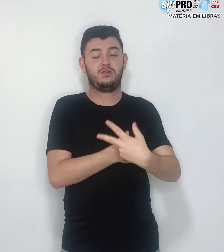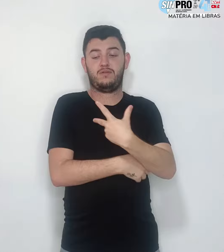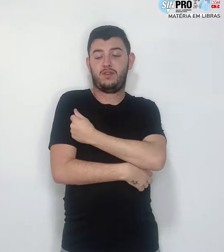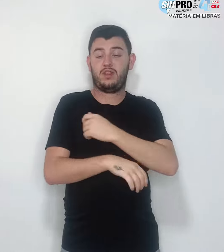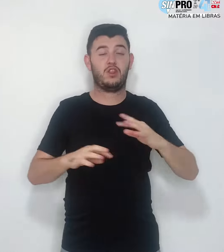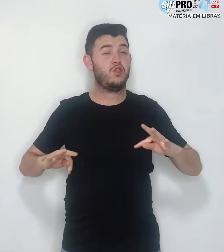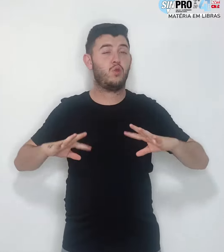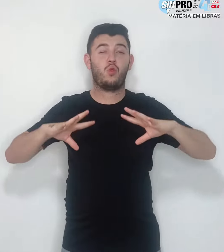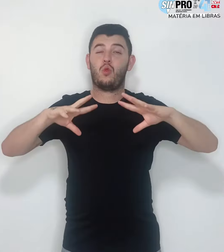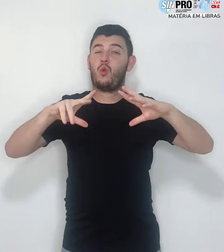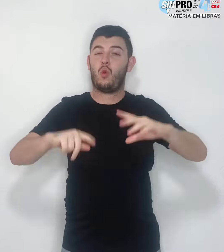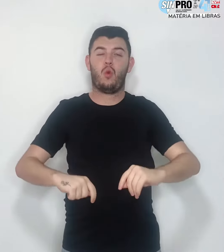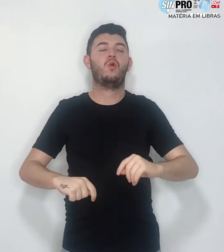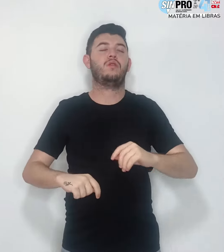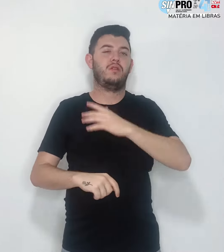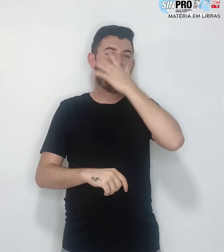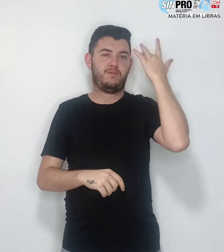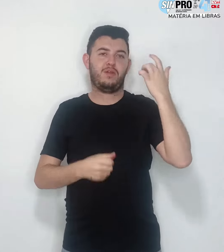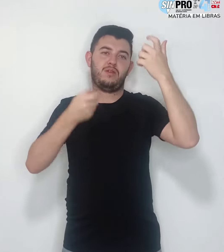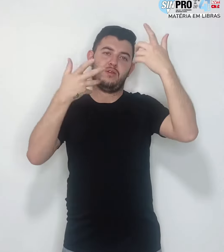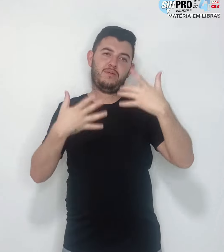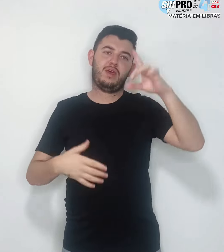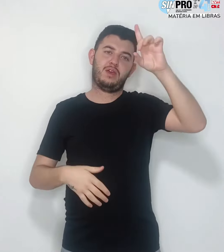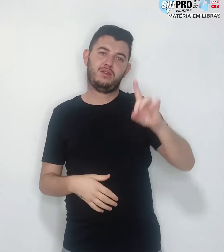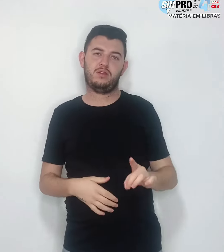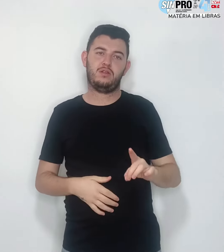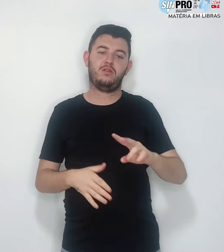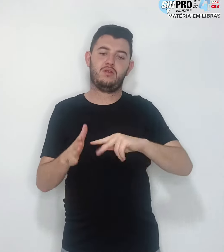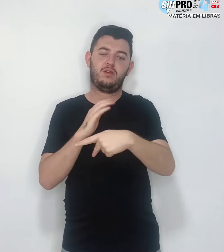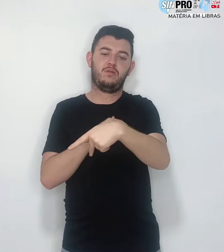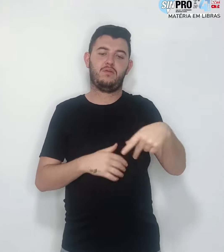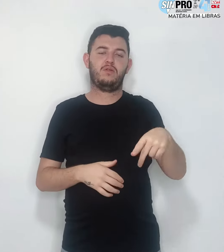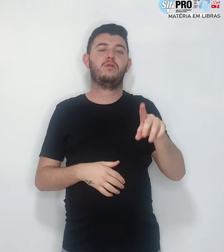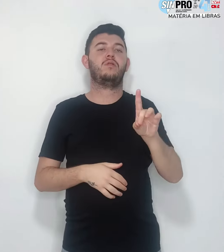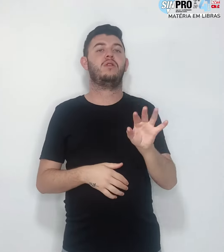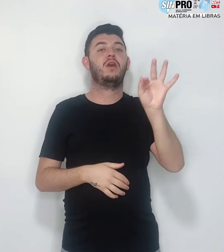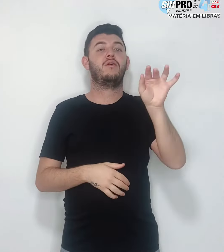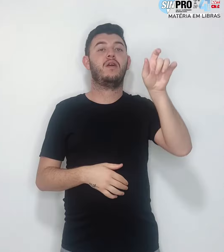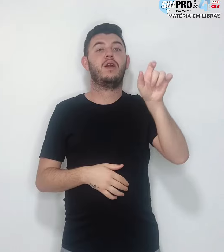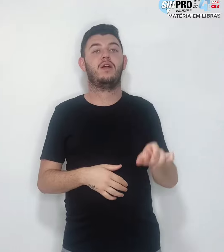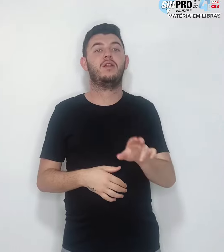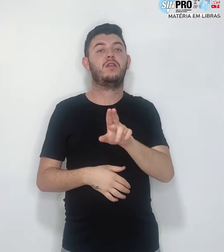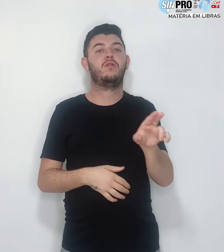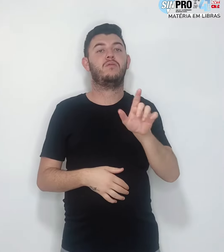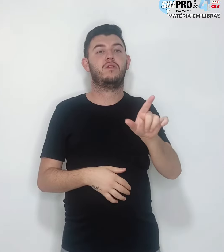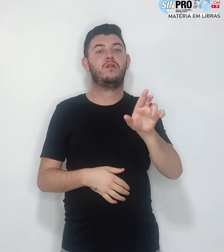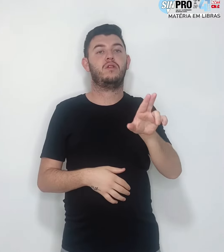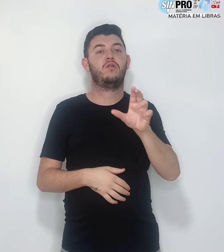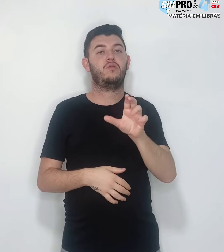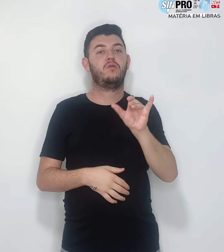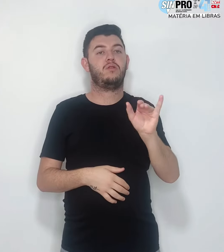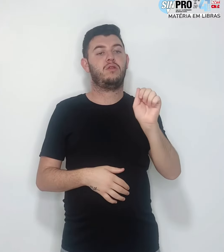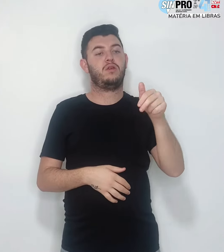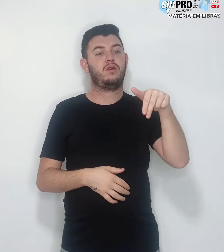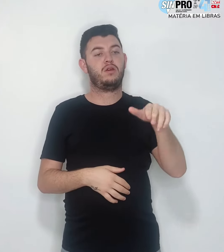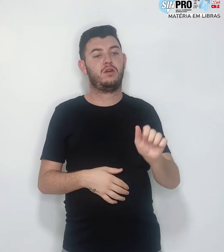para todos e todas, disse a diretora do SimproDF, Luciana Custódio. Na